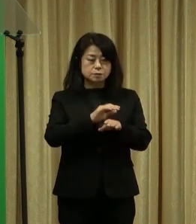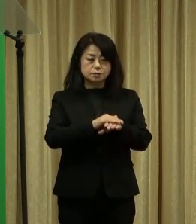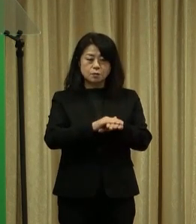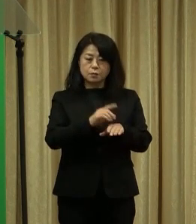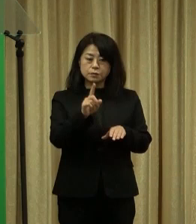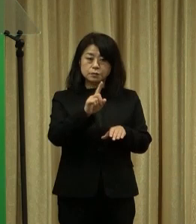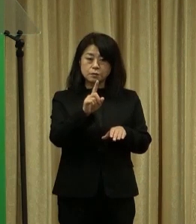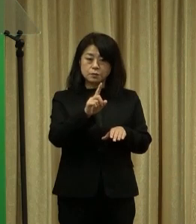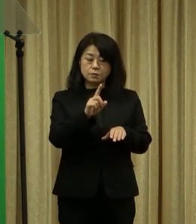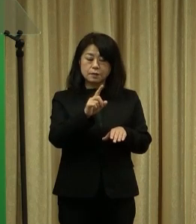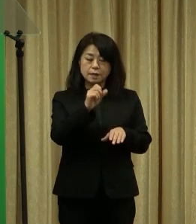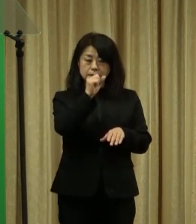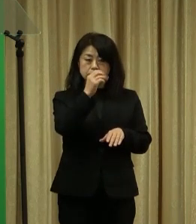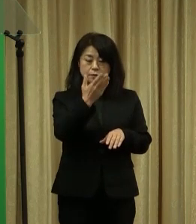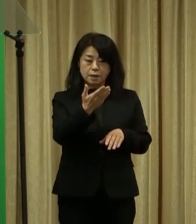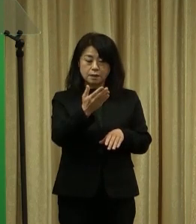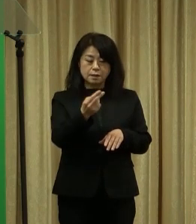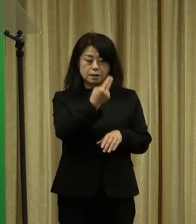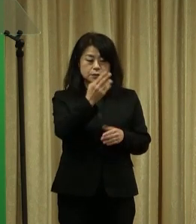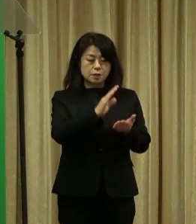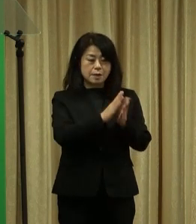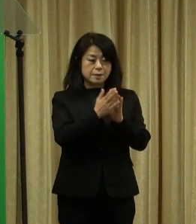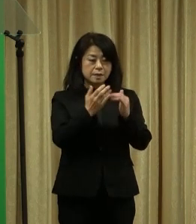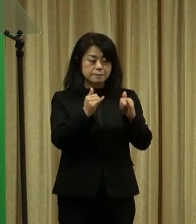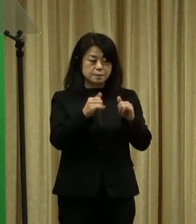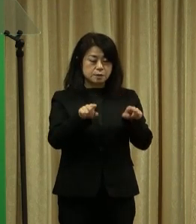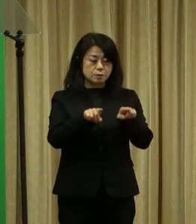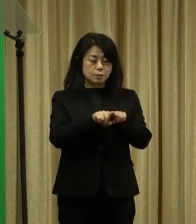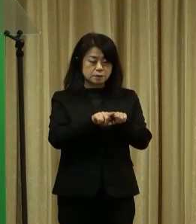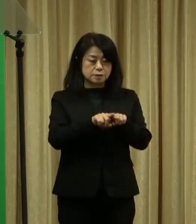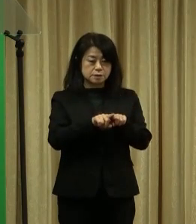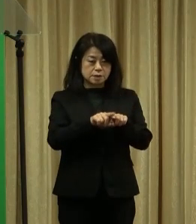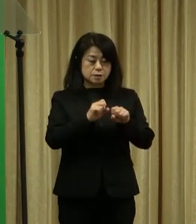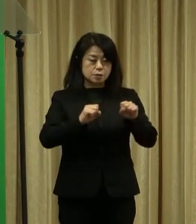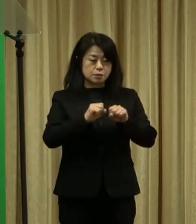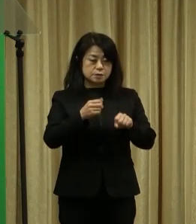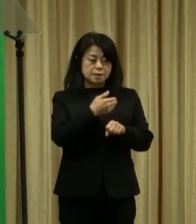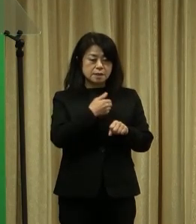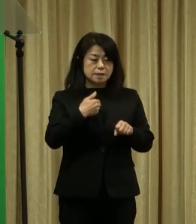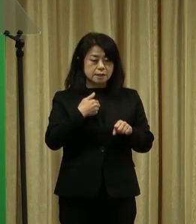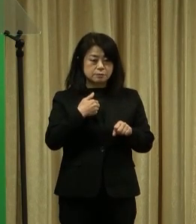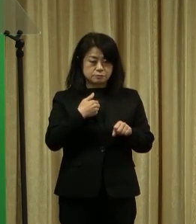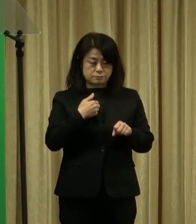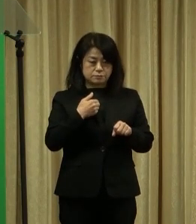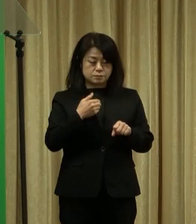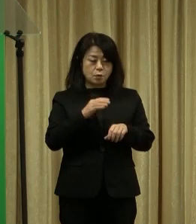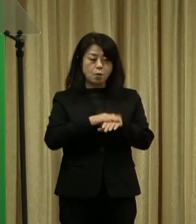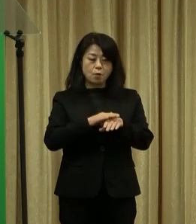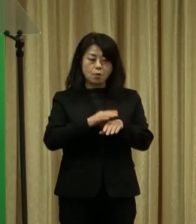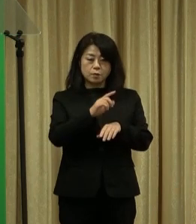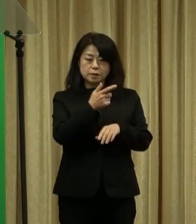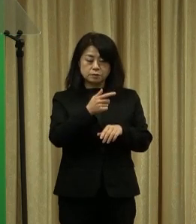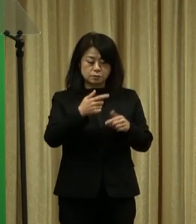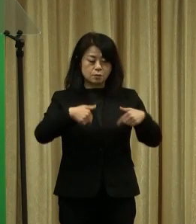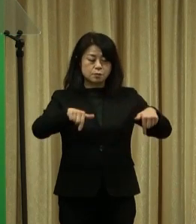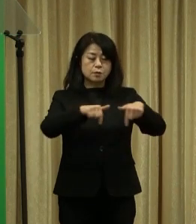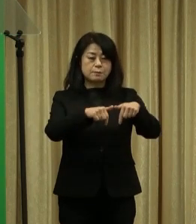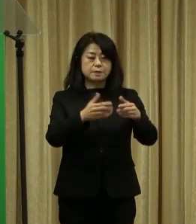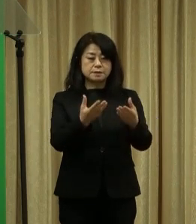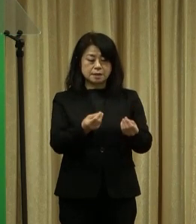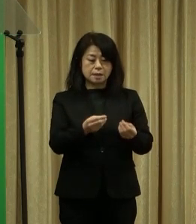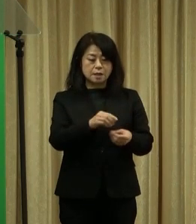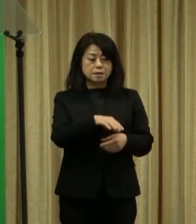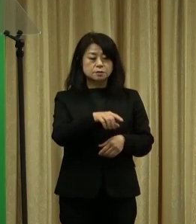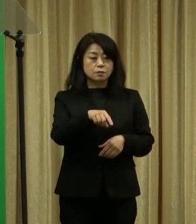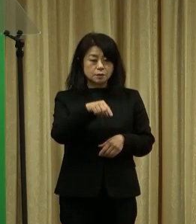るいは外国人人材とどう富山県民が共生していけるのかという、そんなフォーラムでありました。 ここでとてもいろいろなことを気づかされました